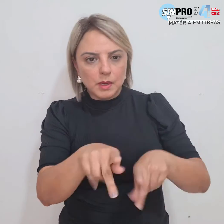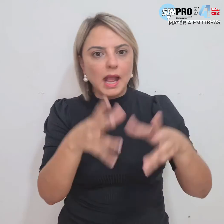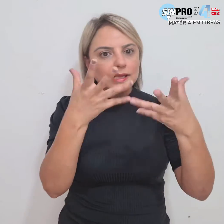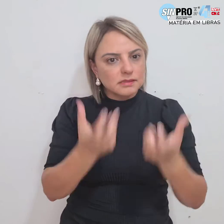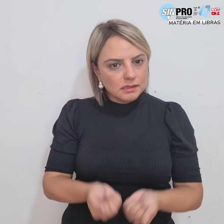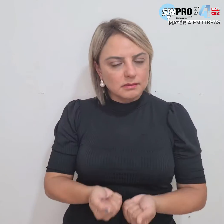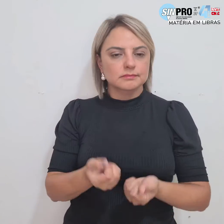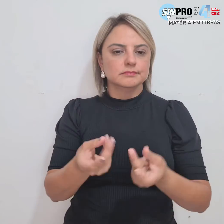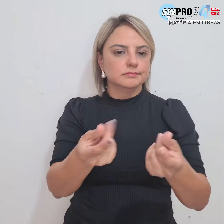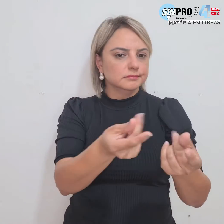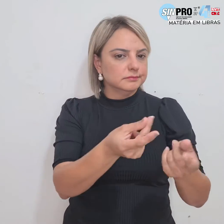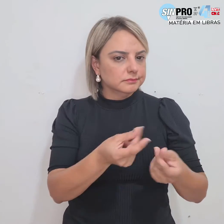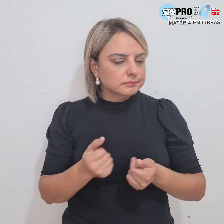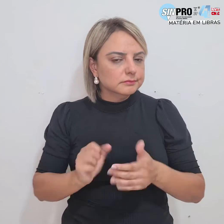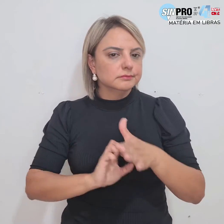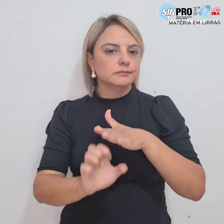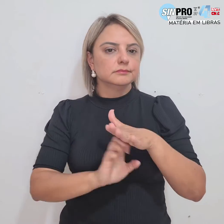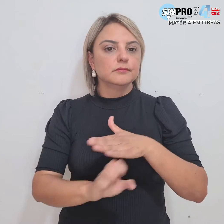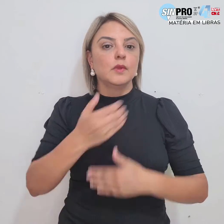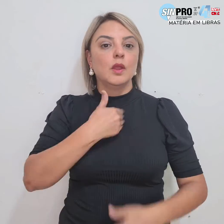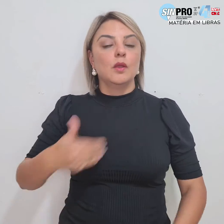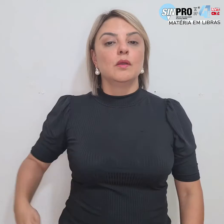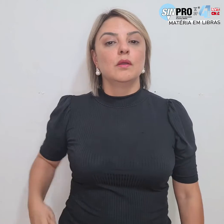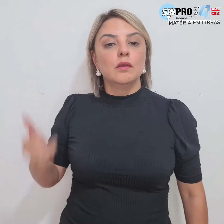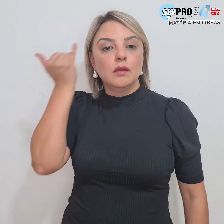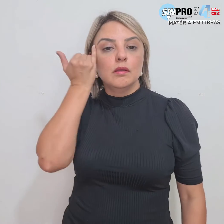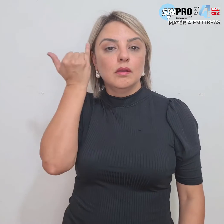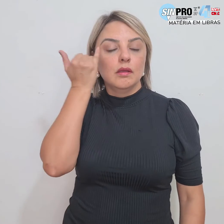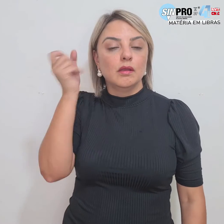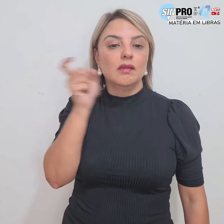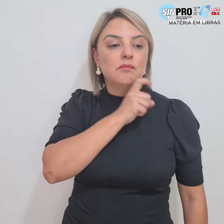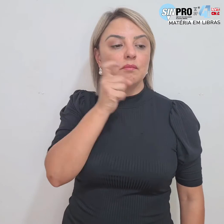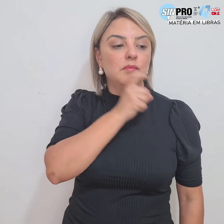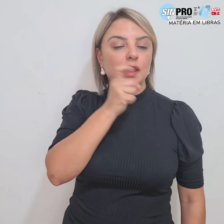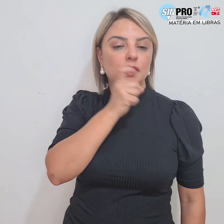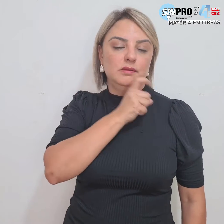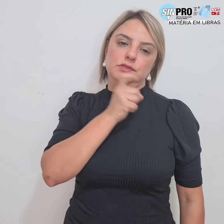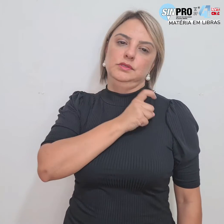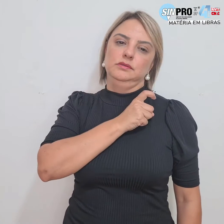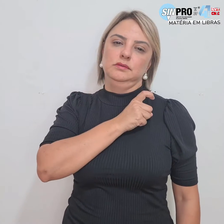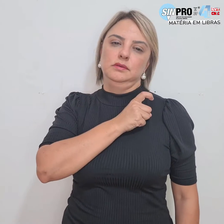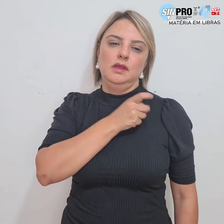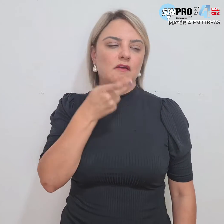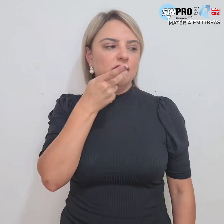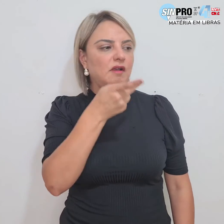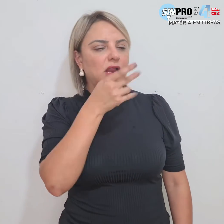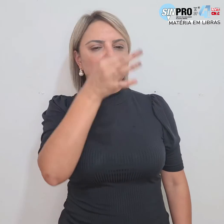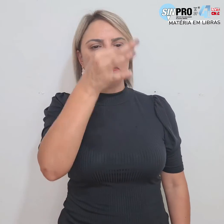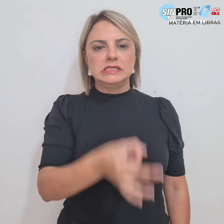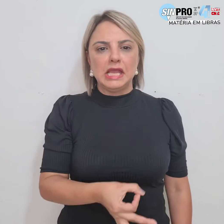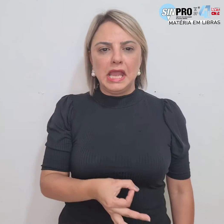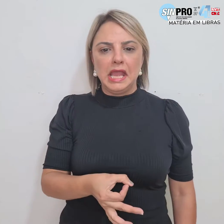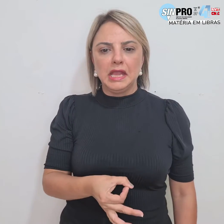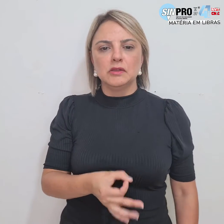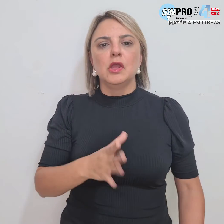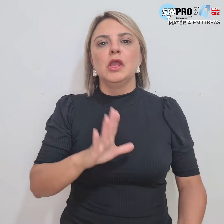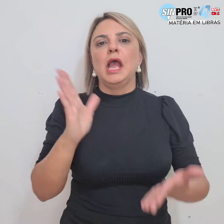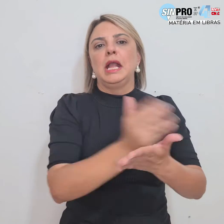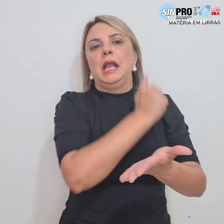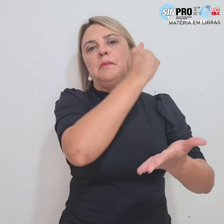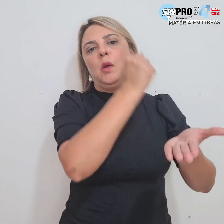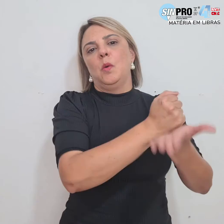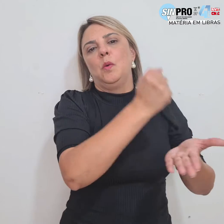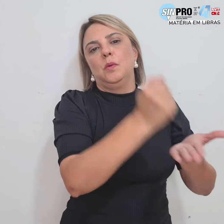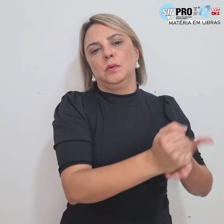convencer a população a aceitar a venda da empresa, o governo Ibanez mente sobre a situação da SEB, dando como certa a